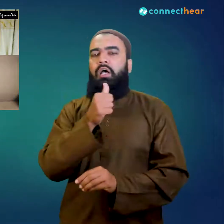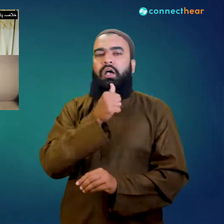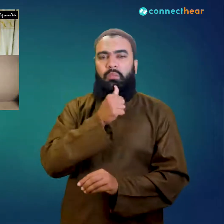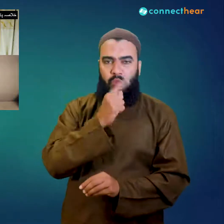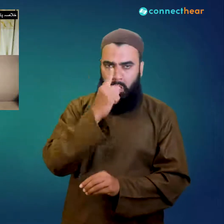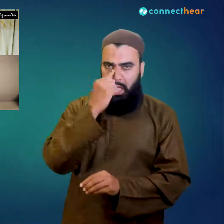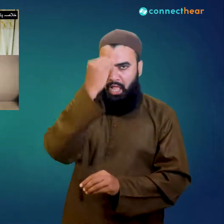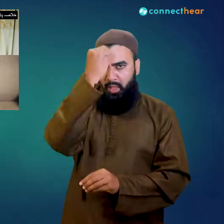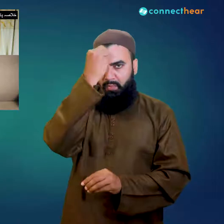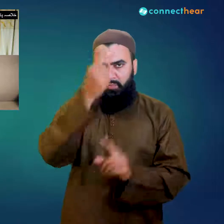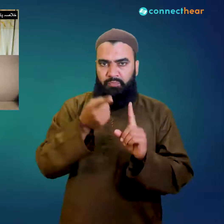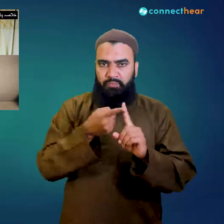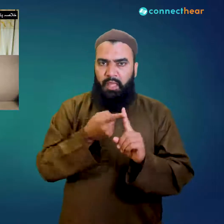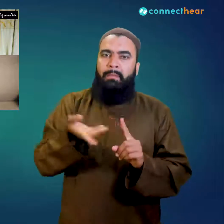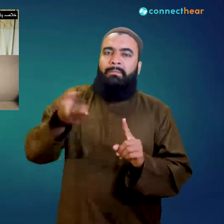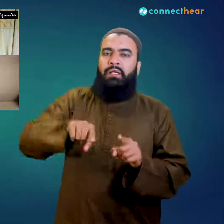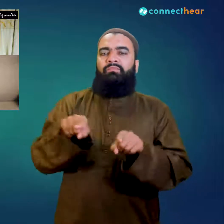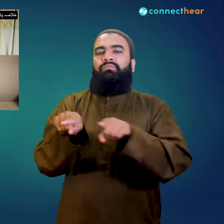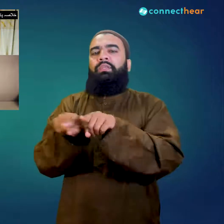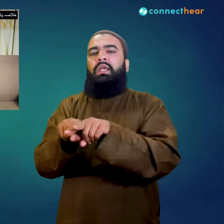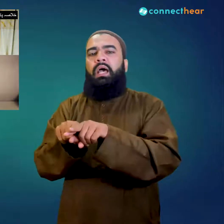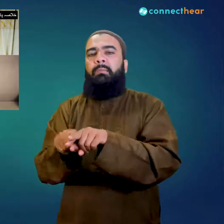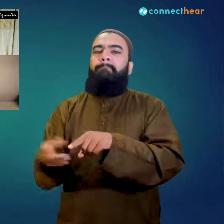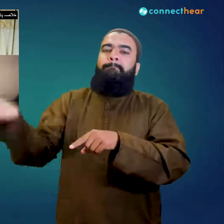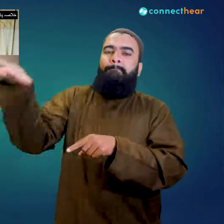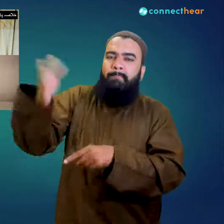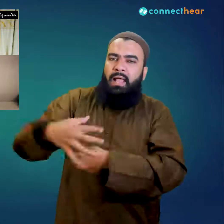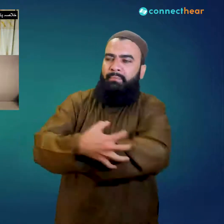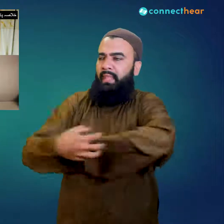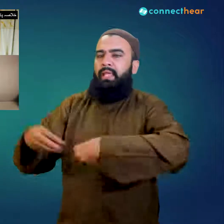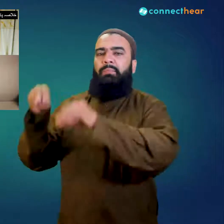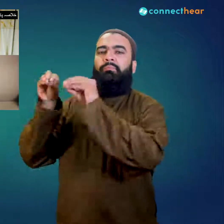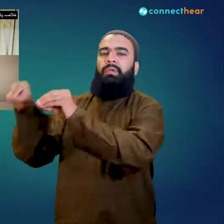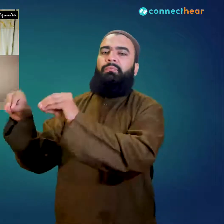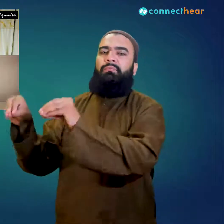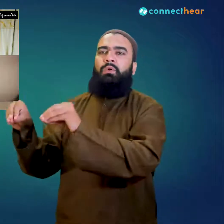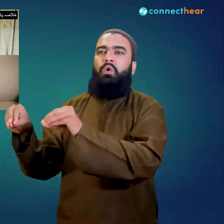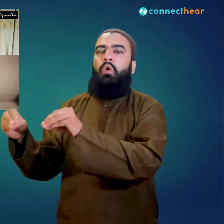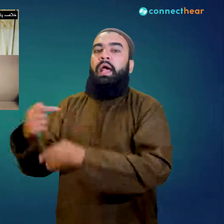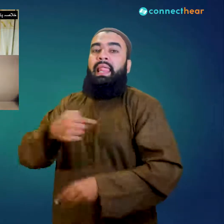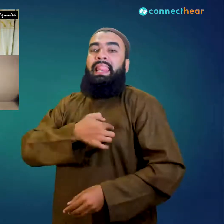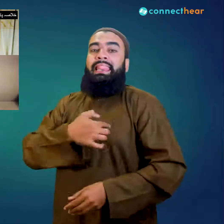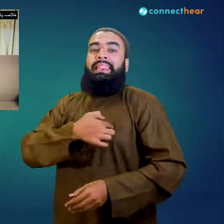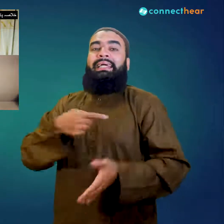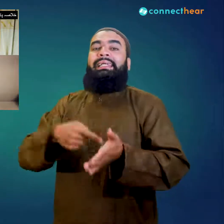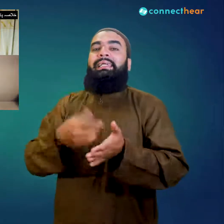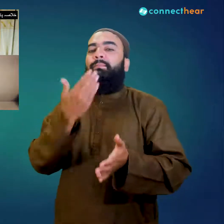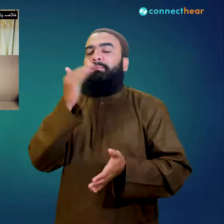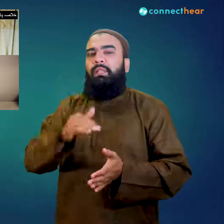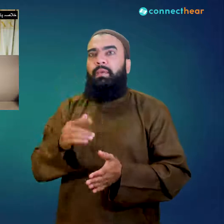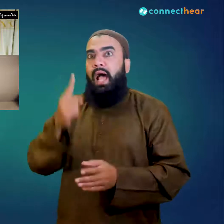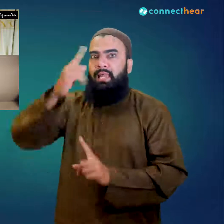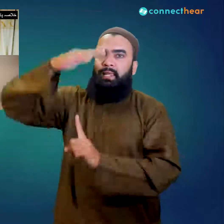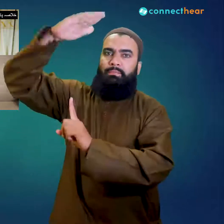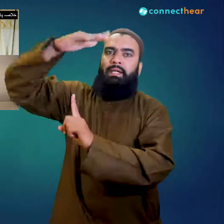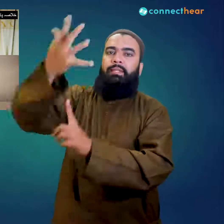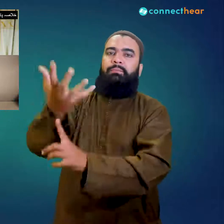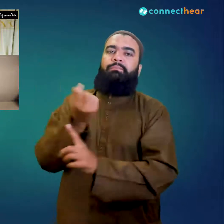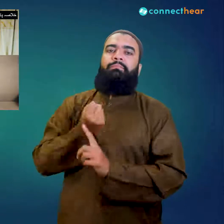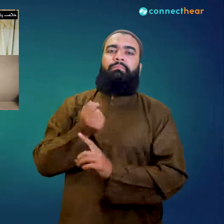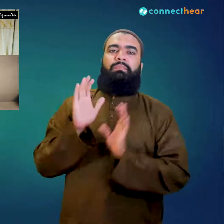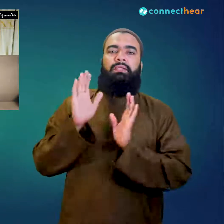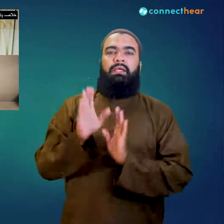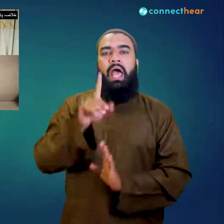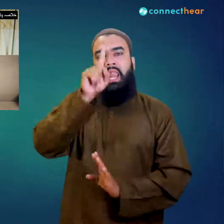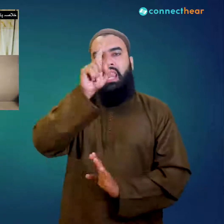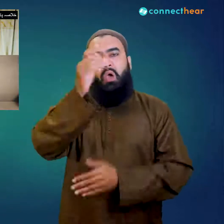اور فرمایا کہ اللہ کی طرف سے جو کچھ حکم تمہیں دیا جا رہا ہے، جیسے جہاد کا حکم، قتل و قتال کا حکم، تو اس کو پورا کرو، اللہ